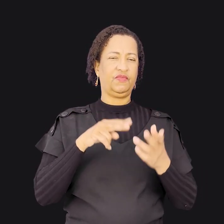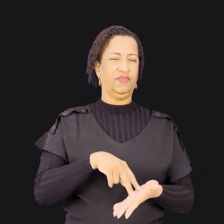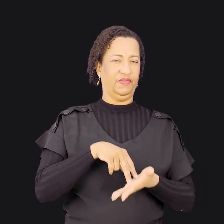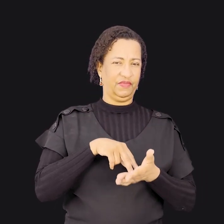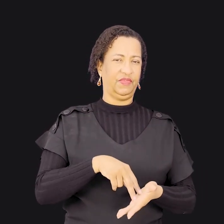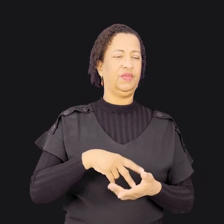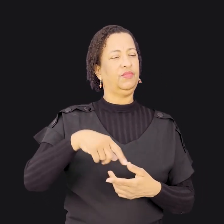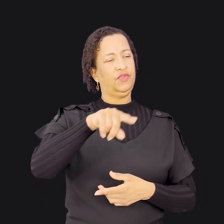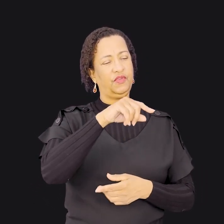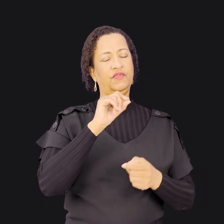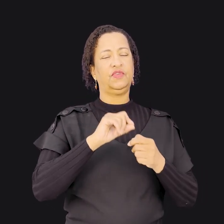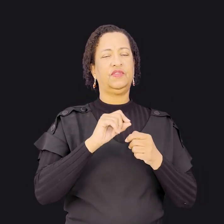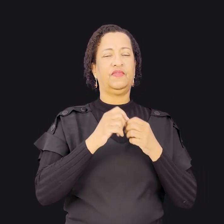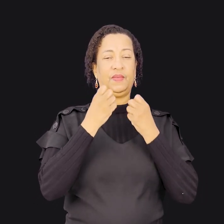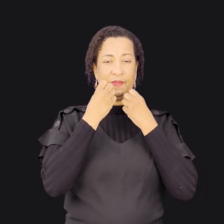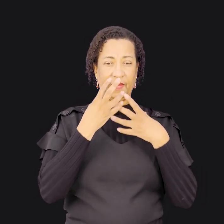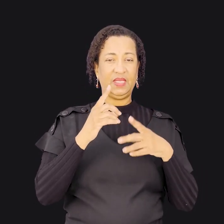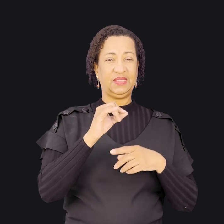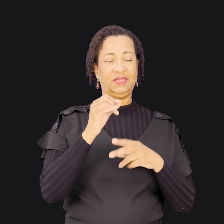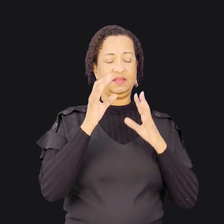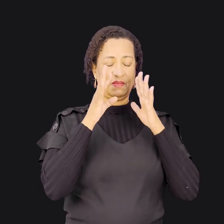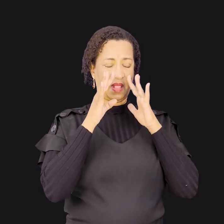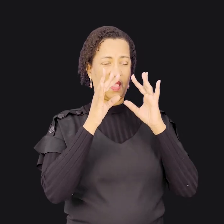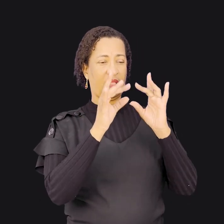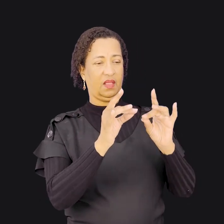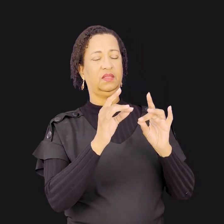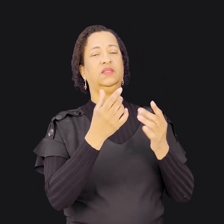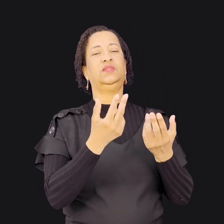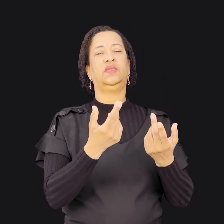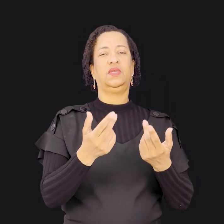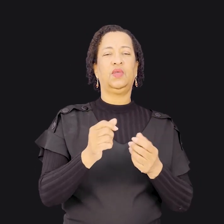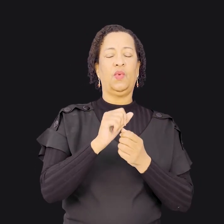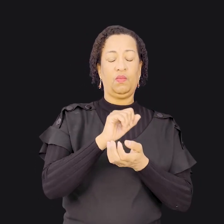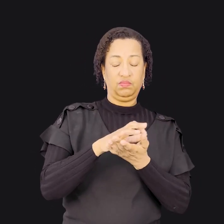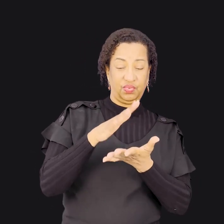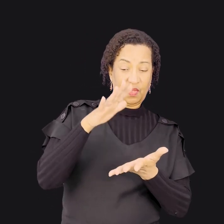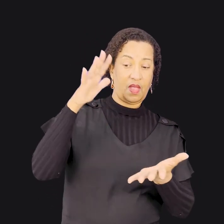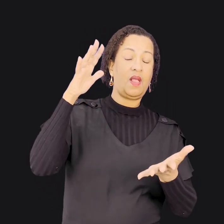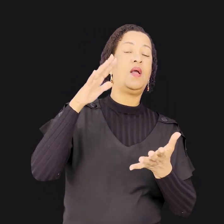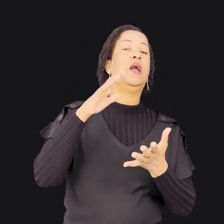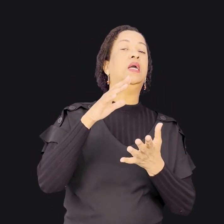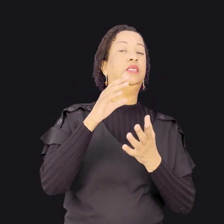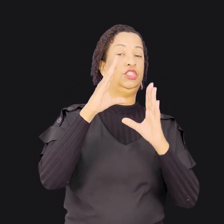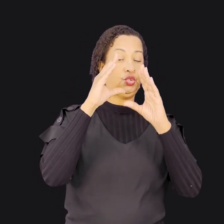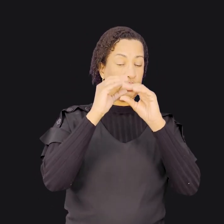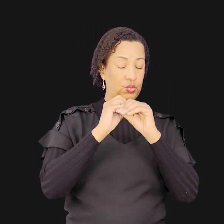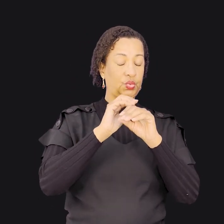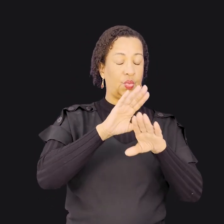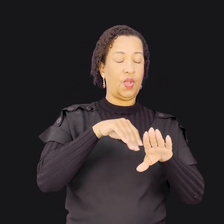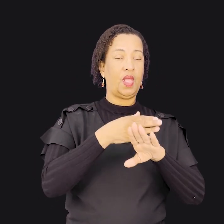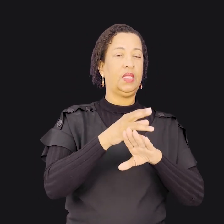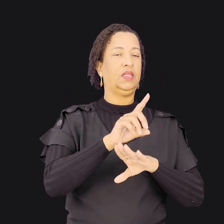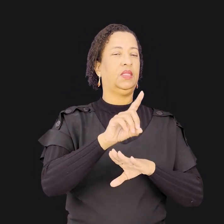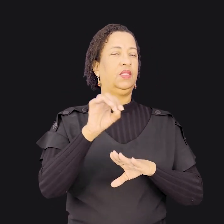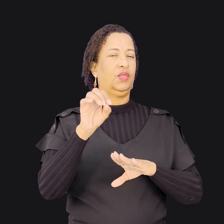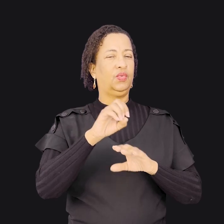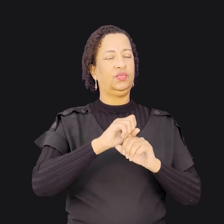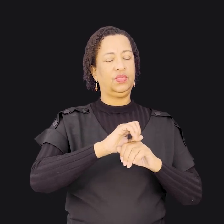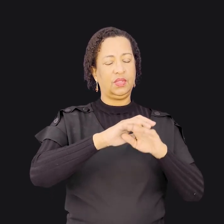vocês farão bem se a ela prestarem atenção, como uma candeia que brilha no escuro, até que o dia clareie e a estrela